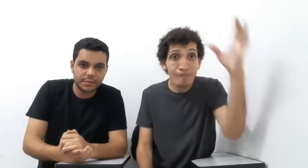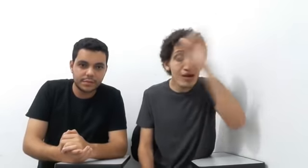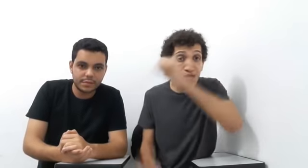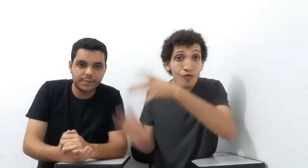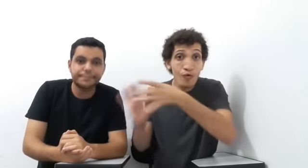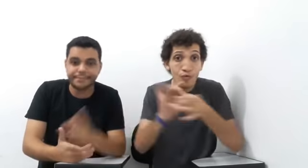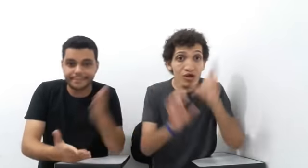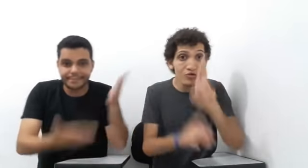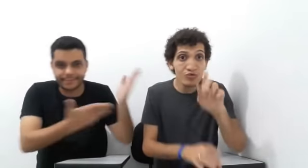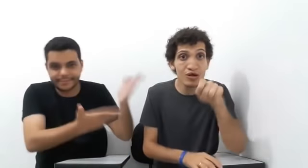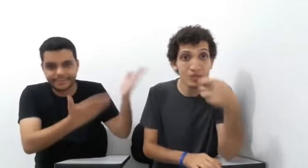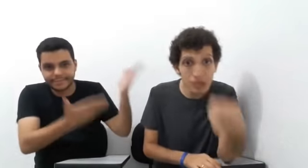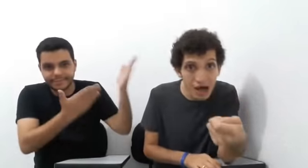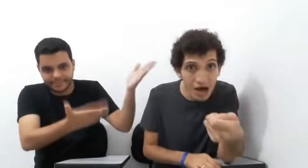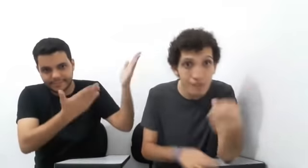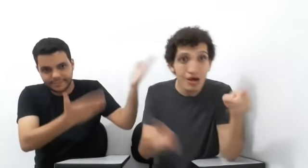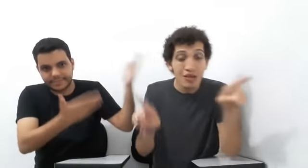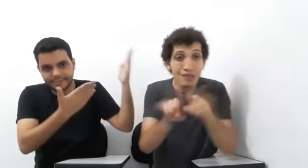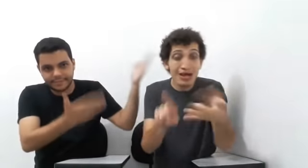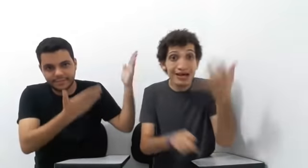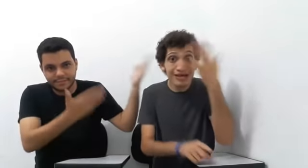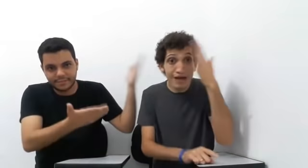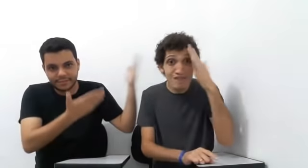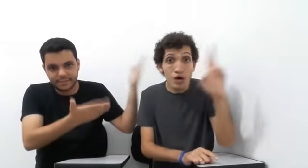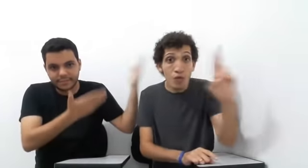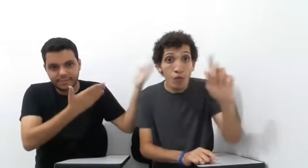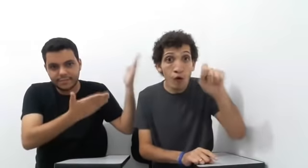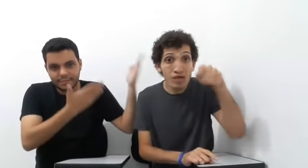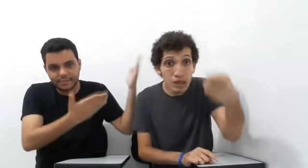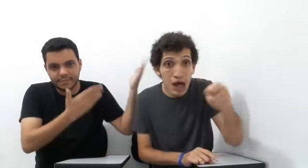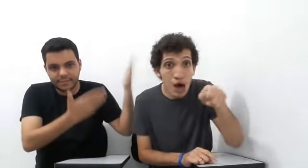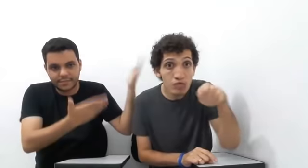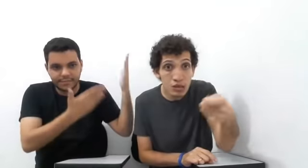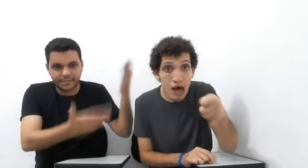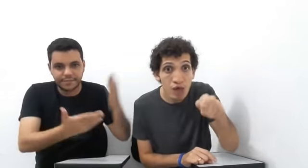aprendeu o texto, usar o sinal, ele quer saber nome, sinal.